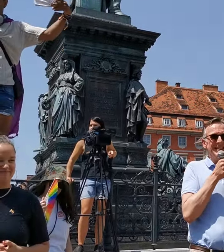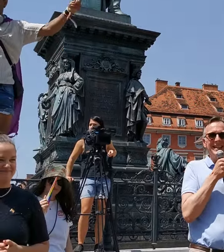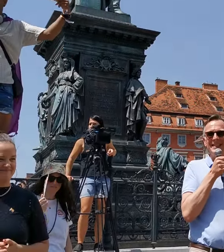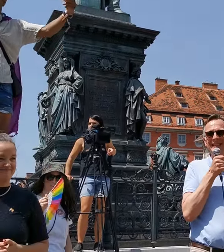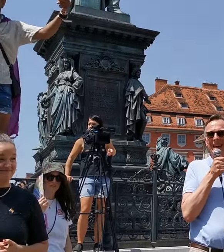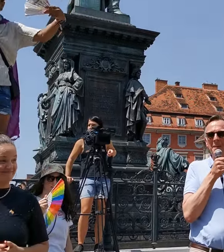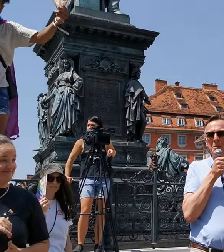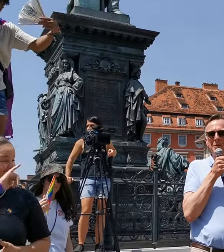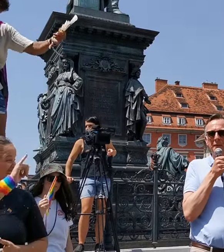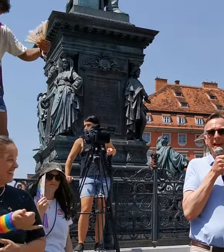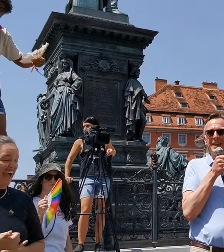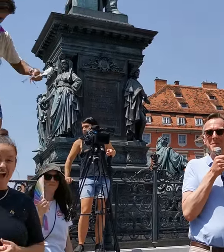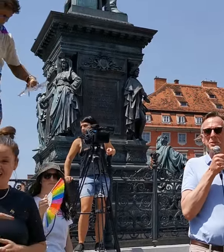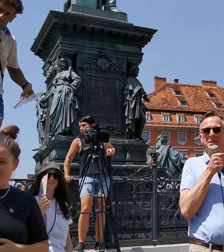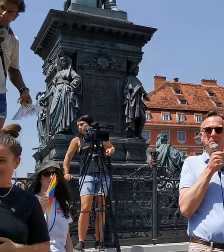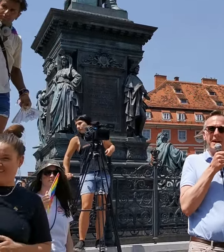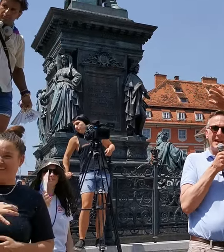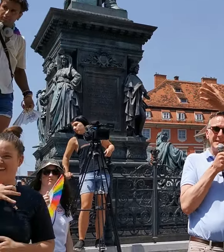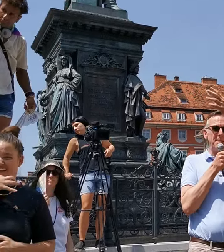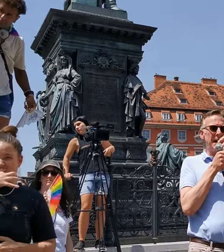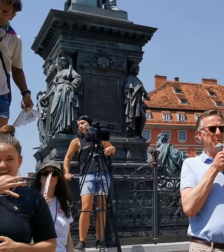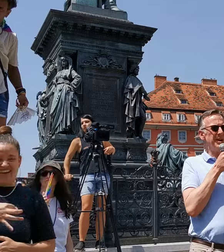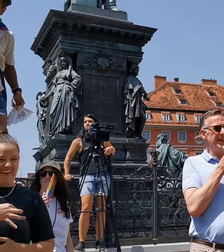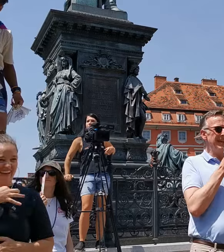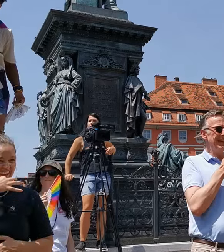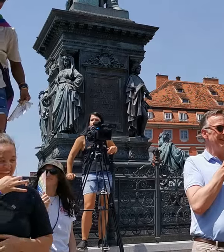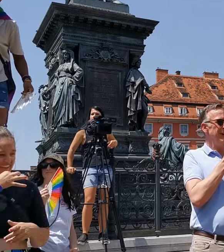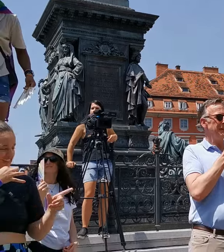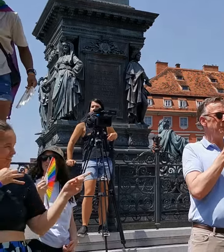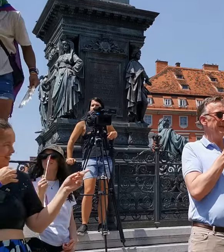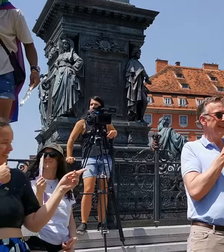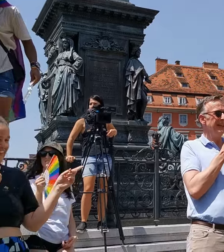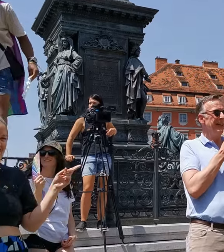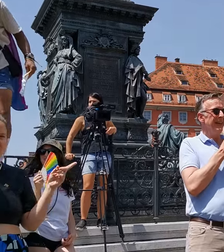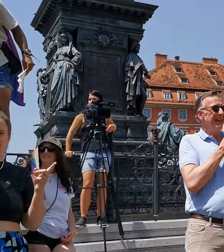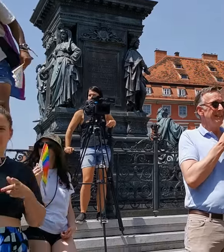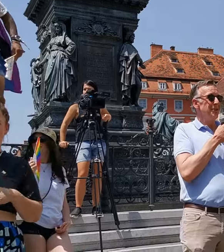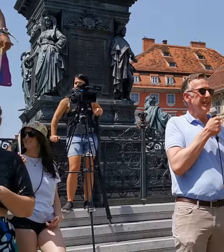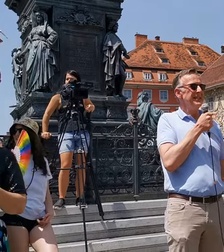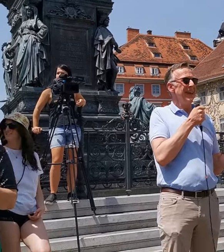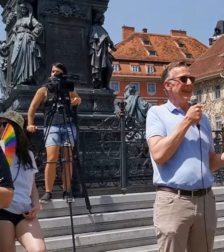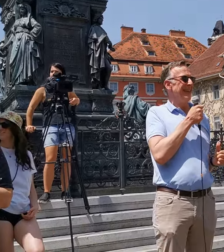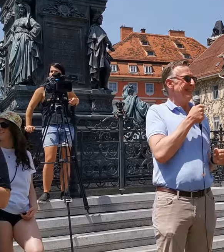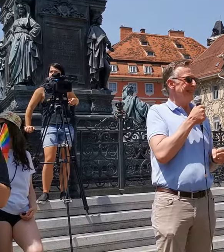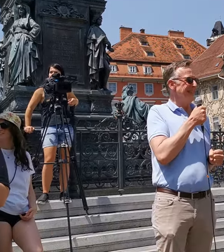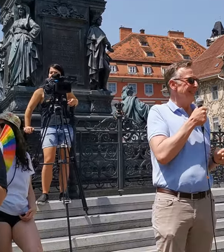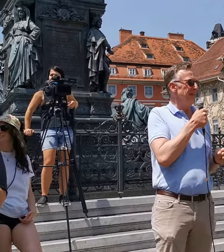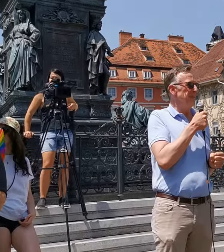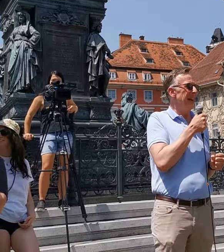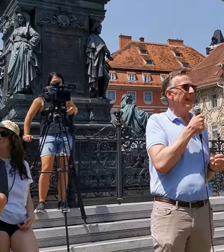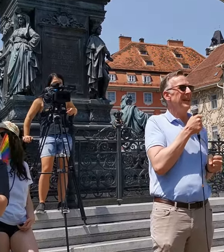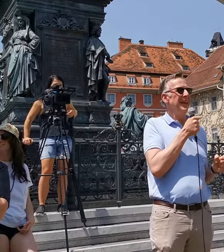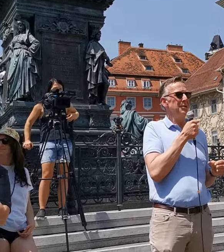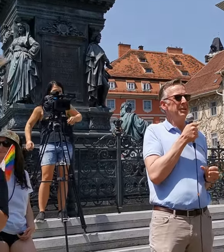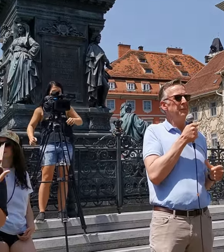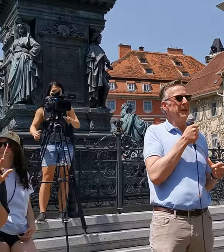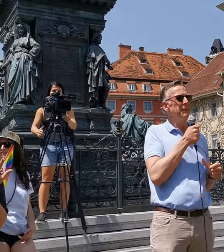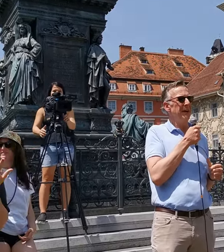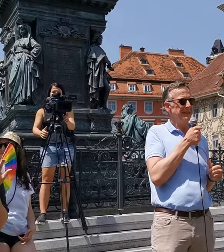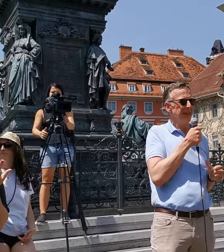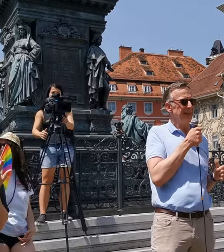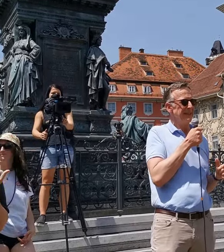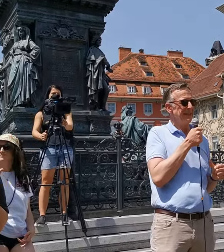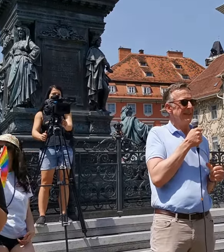Ja, die Regenbogenfahne am Justizpalast am Marburger Quai, nicht weit von hier, soll ein Zeichen für die Anerkennung